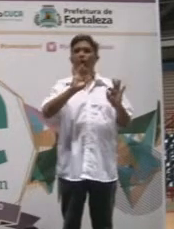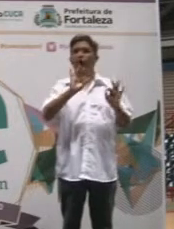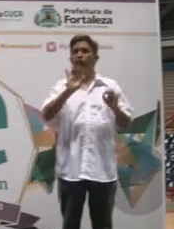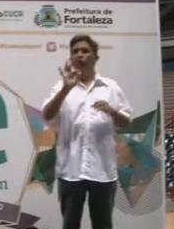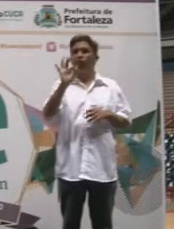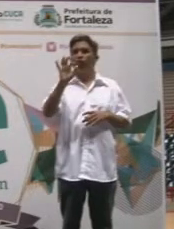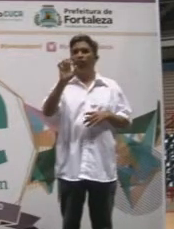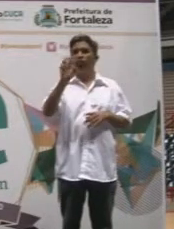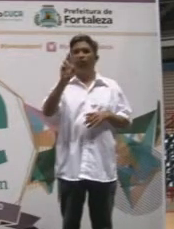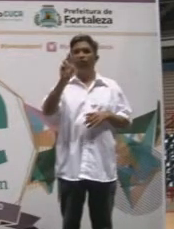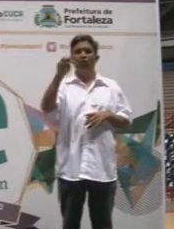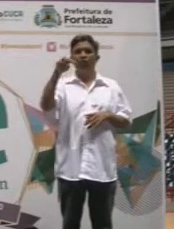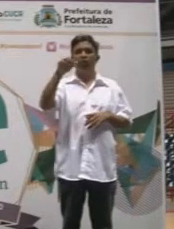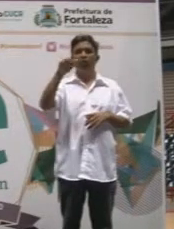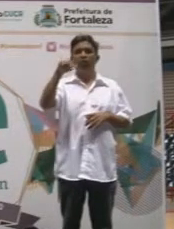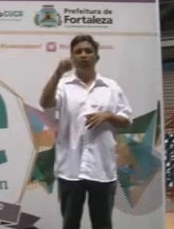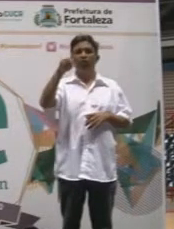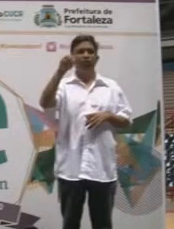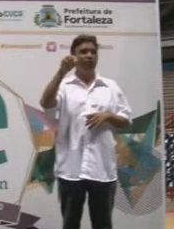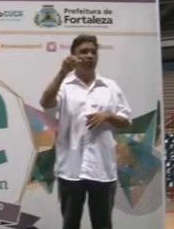Fernanda. Cadê a Fernanda?